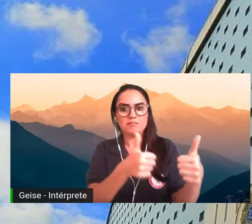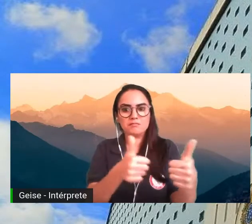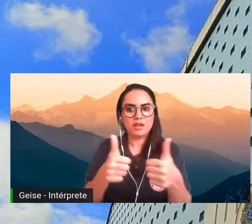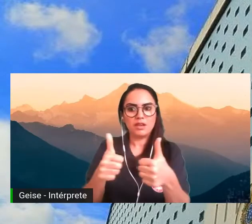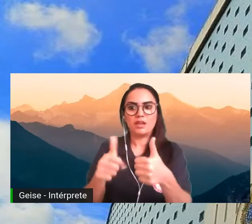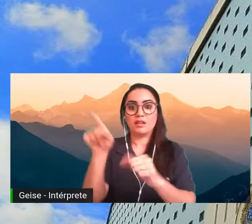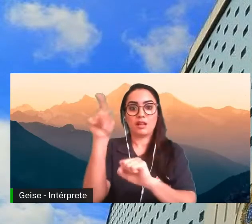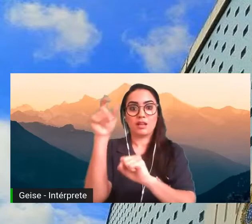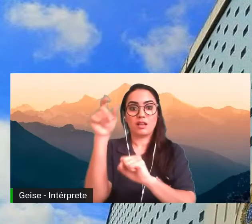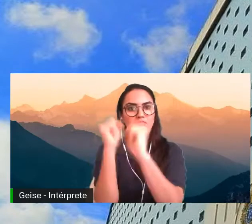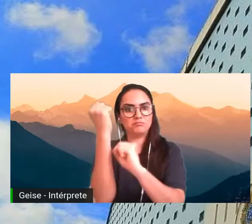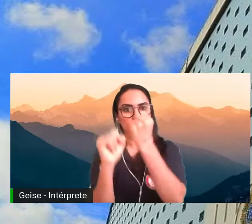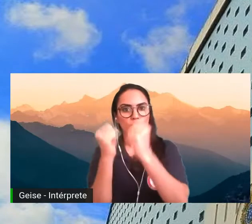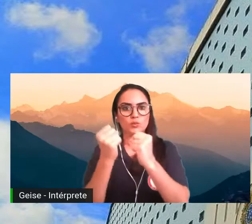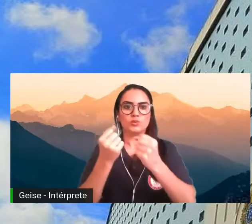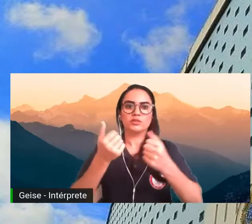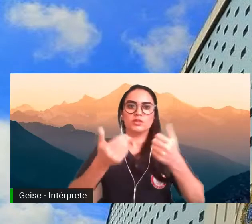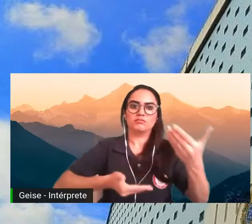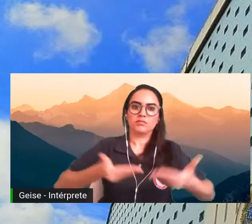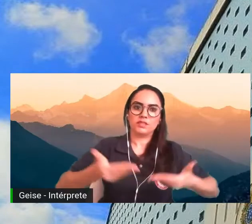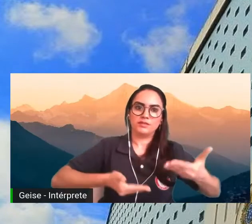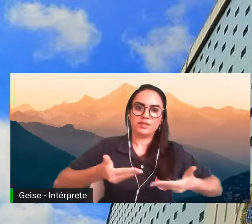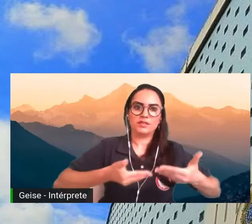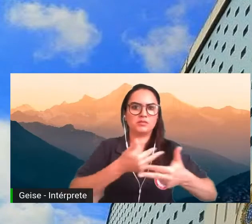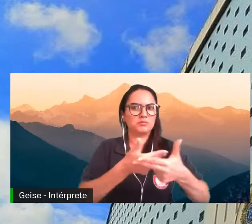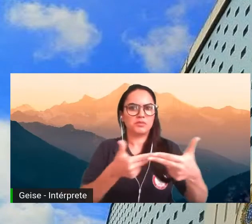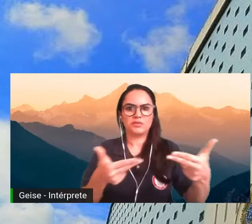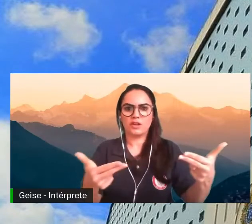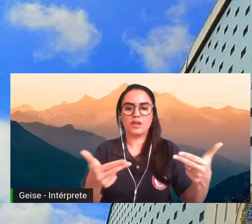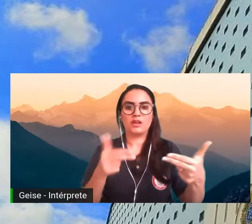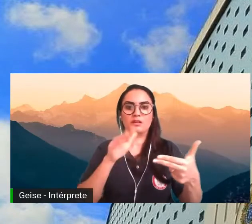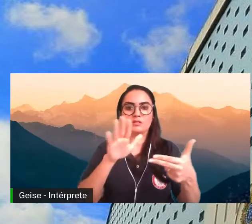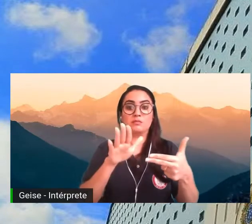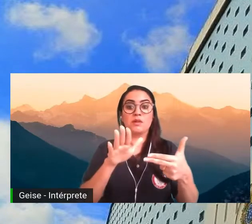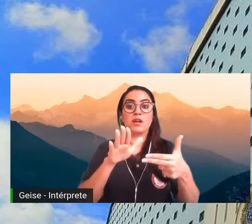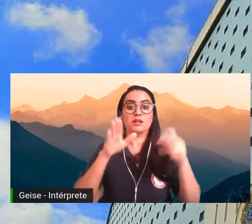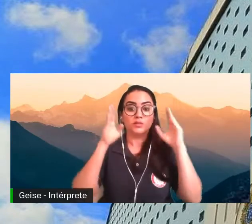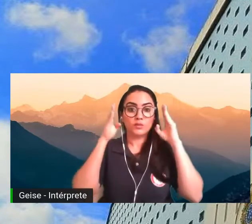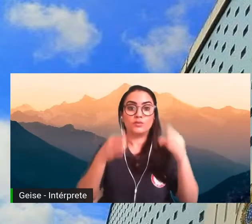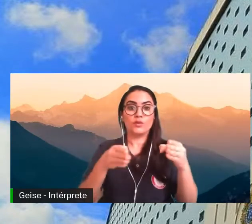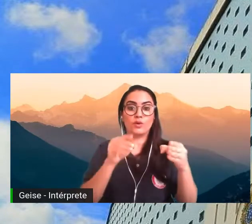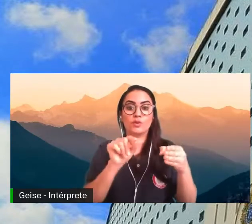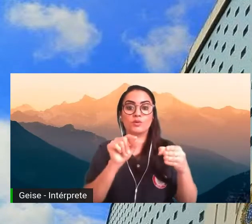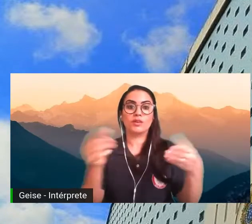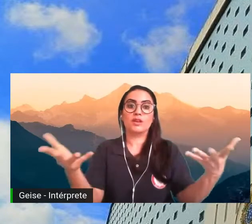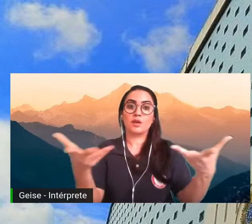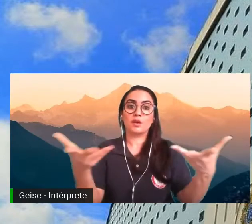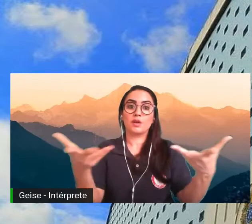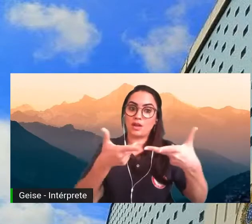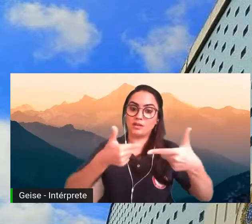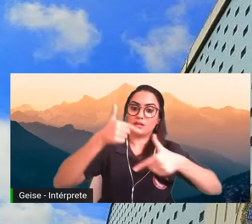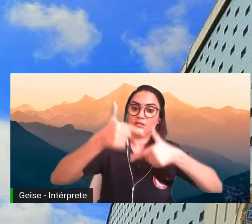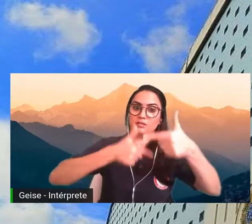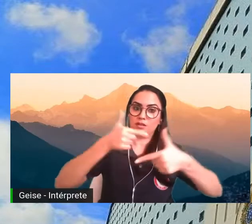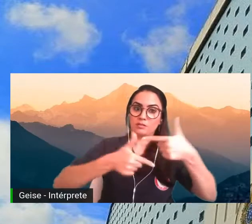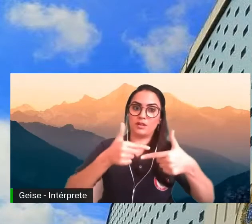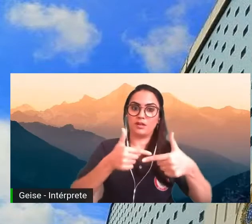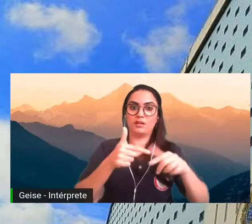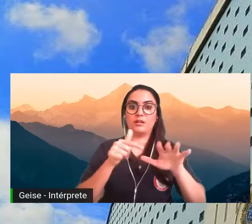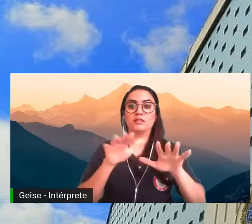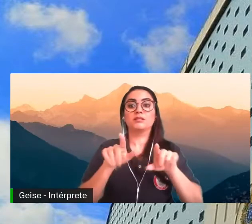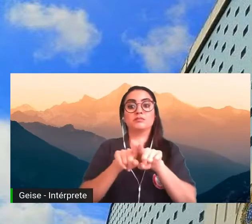serviços, mas sempre o fez combinado à qualidade de seus cursos. E é a qualidade dos cursos que está em